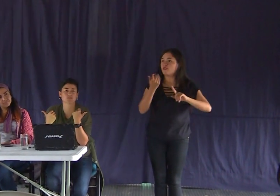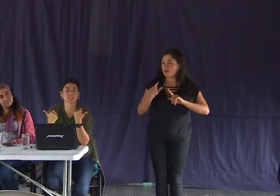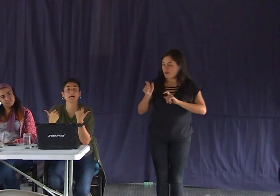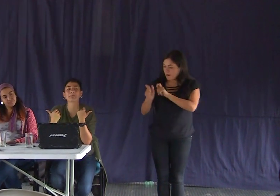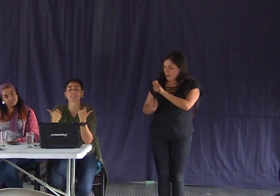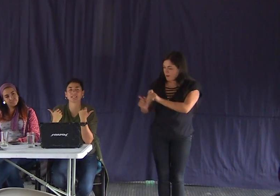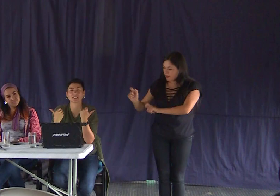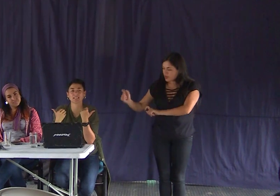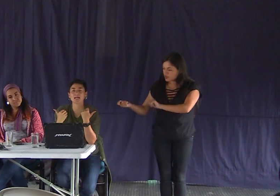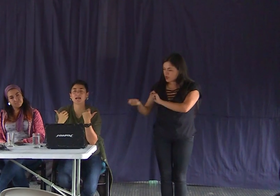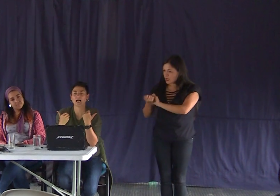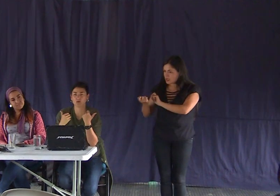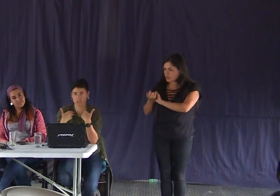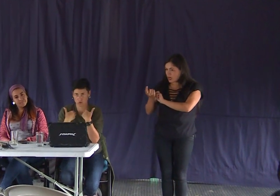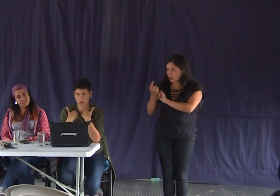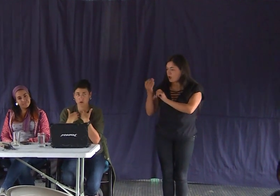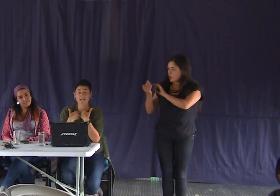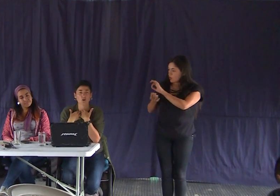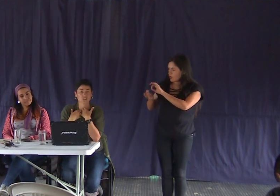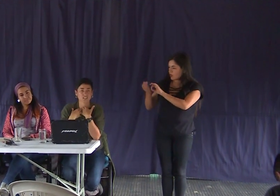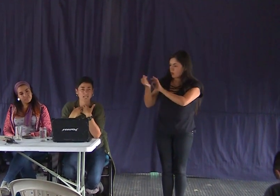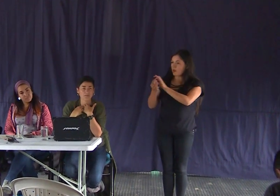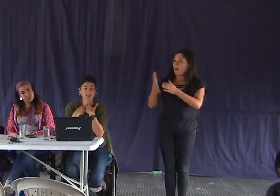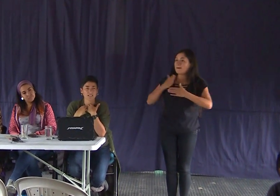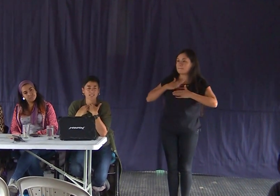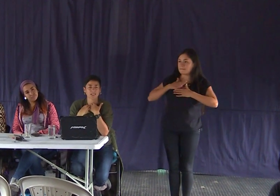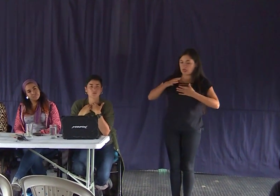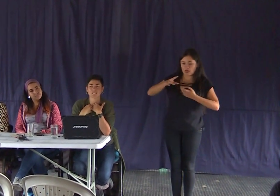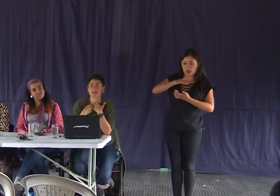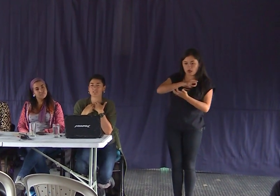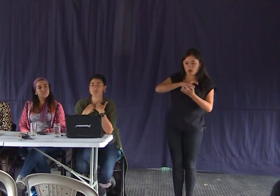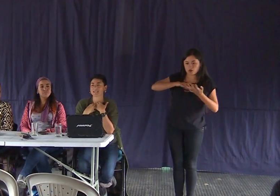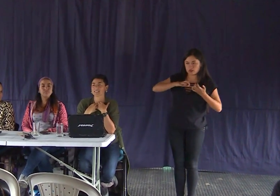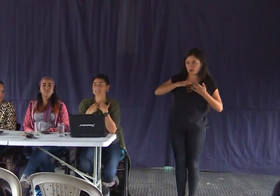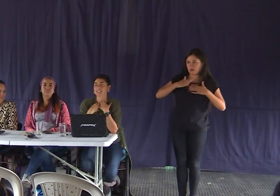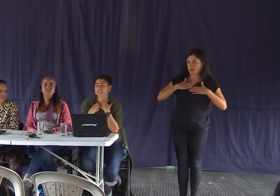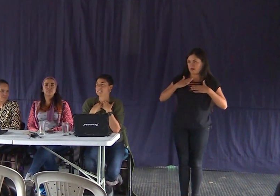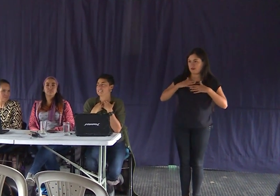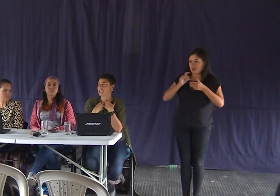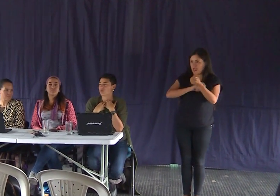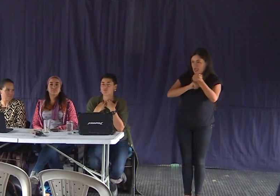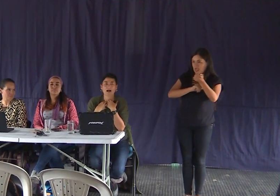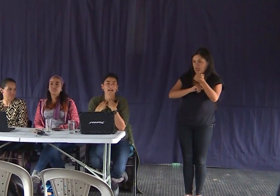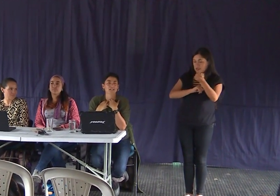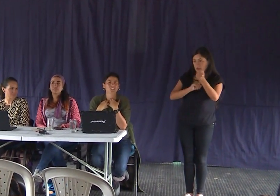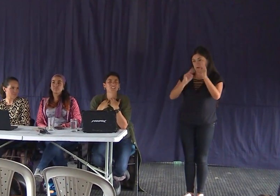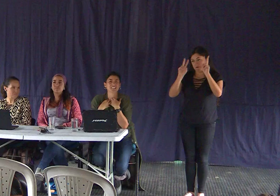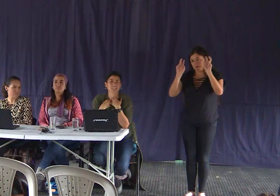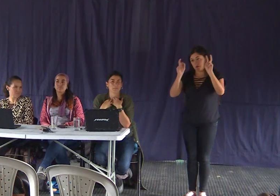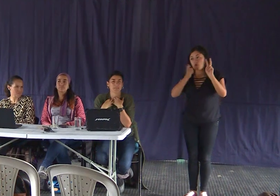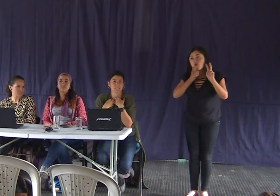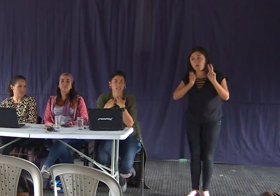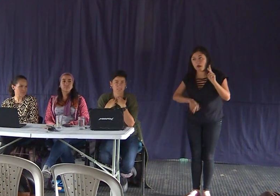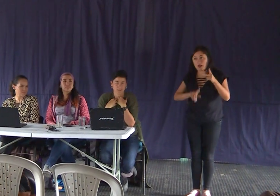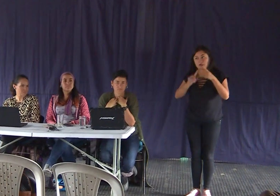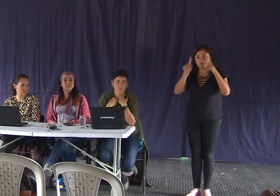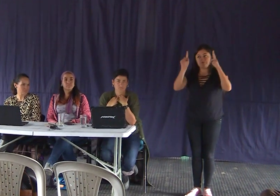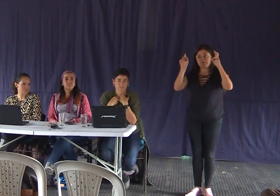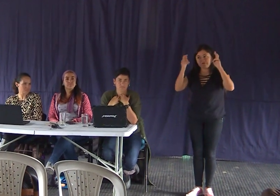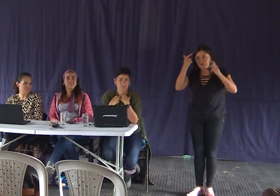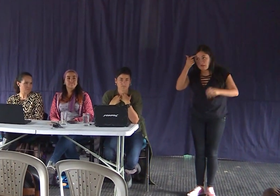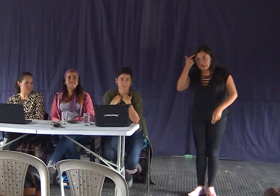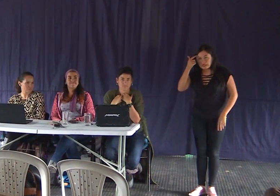otras personas que pertenecen a nuestro ecosistema y a nuestra misma raza, disque humana, disque